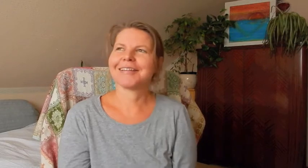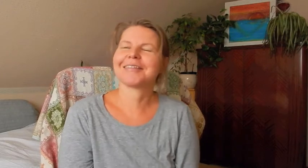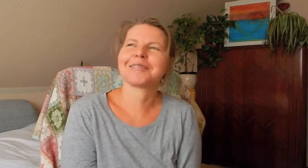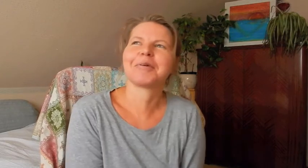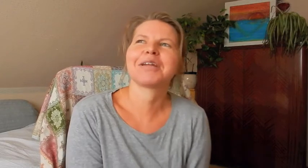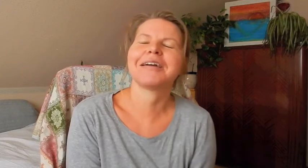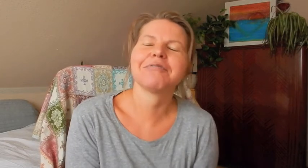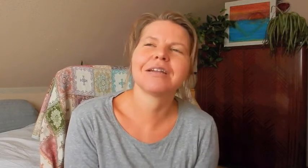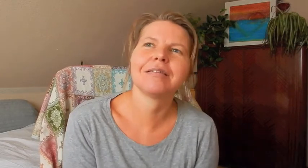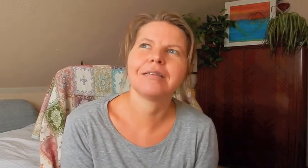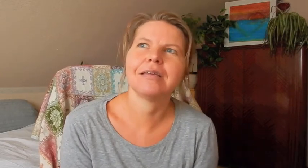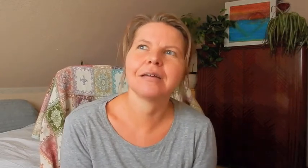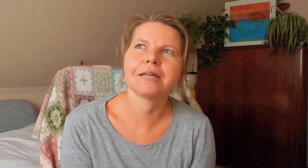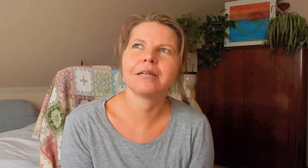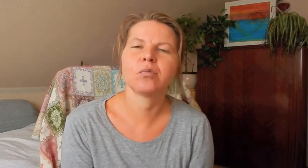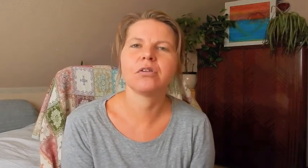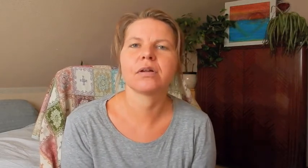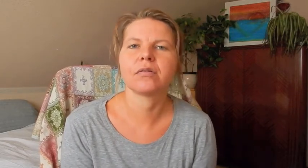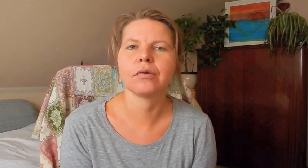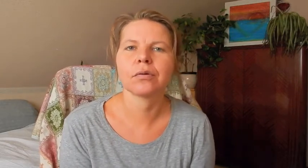jetzt ist mir wieder eingefallen, ist die Motivation.